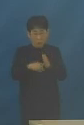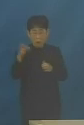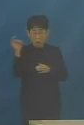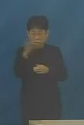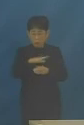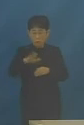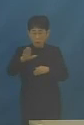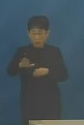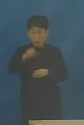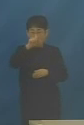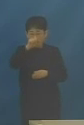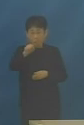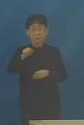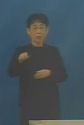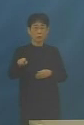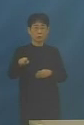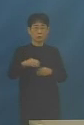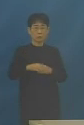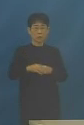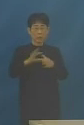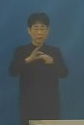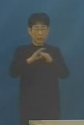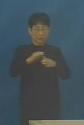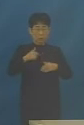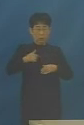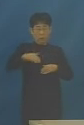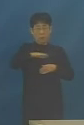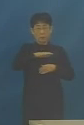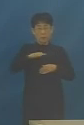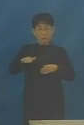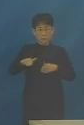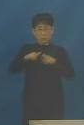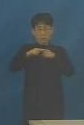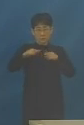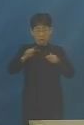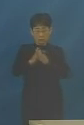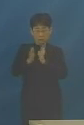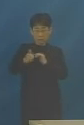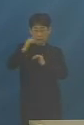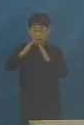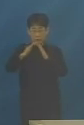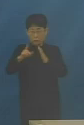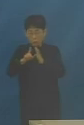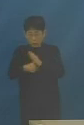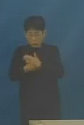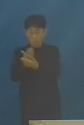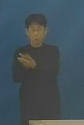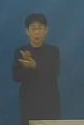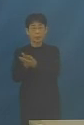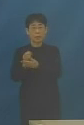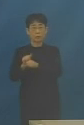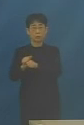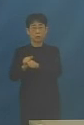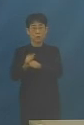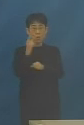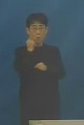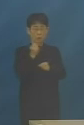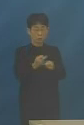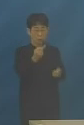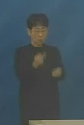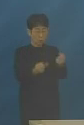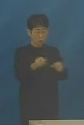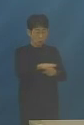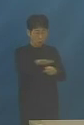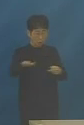ないそういうところあの私どもとしては求めておりますし特に子供たちに適応するな場合にはやはりそれ